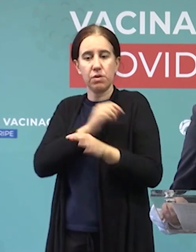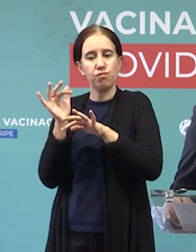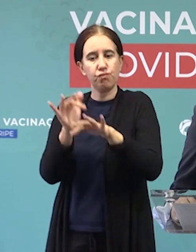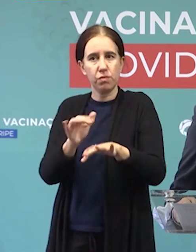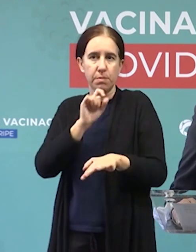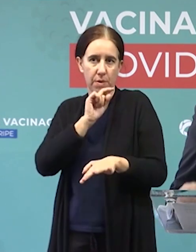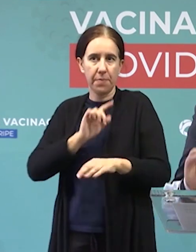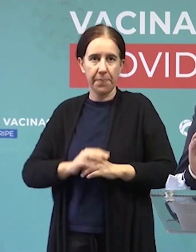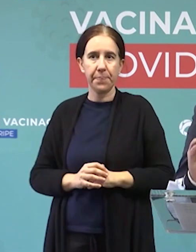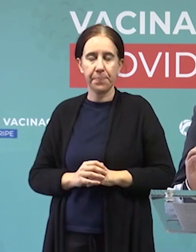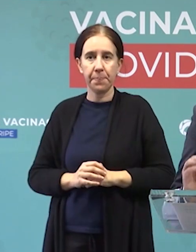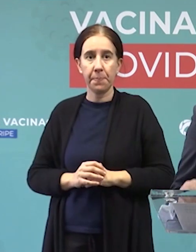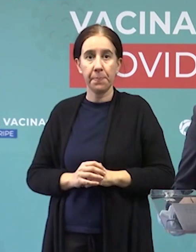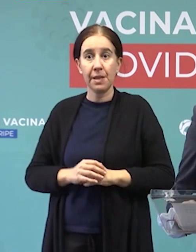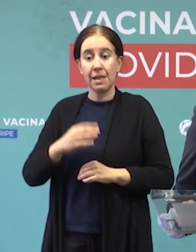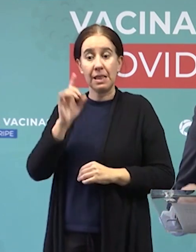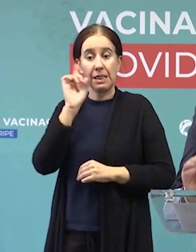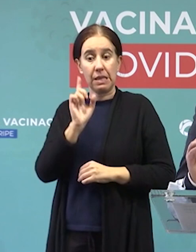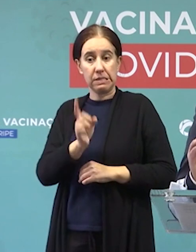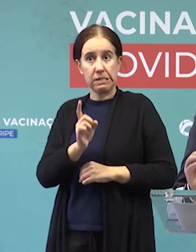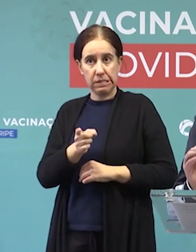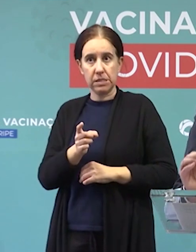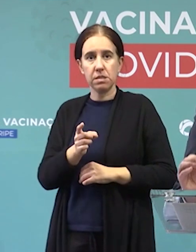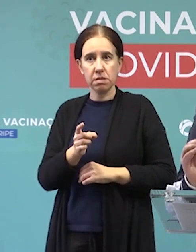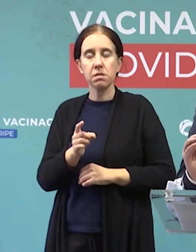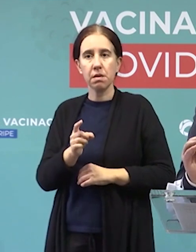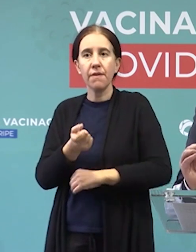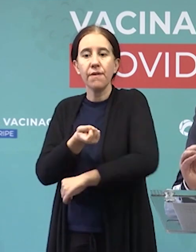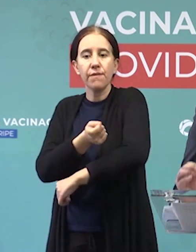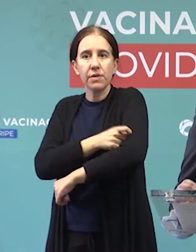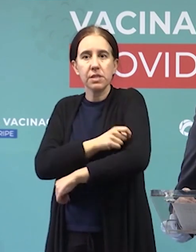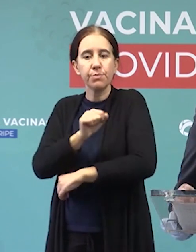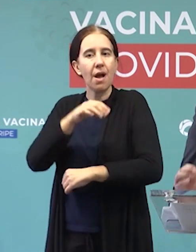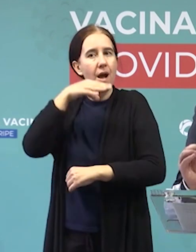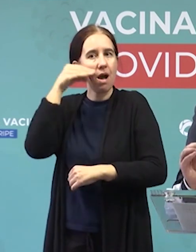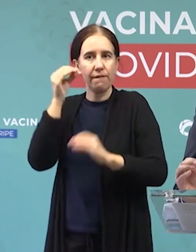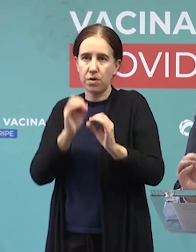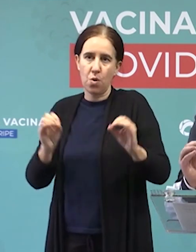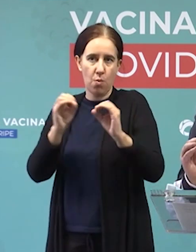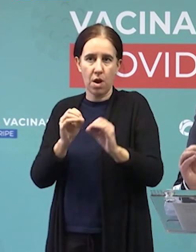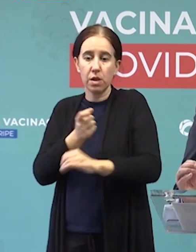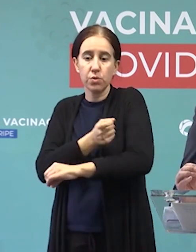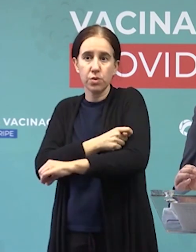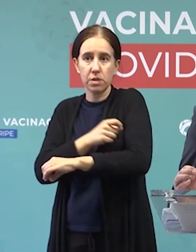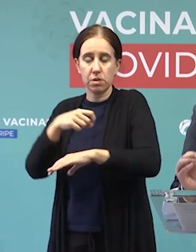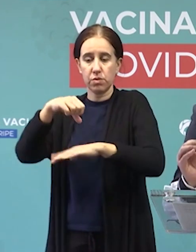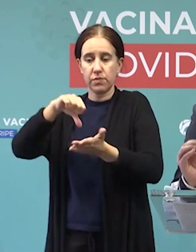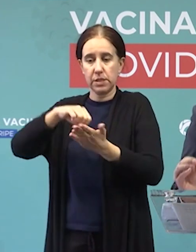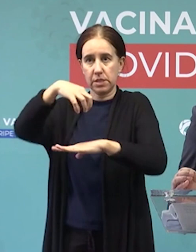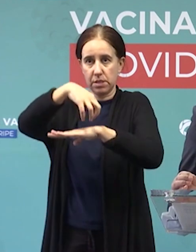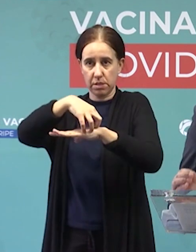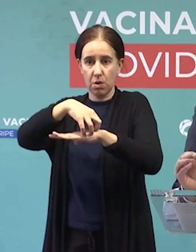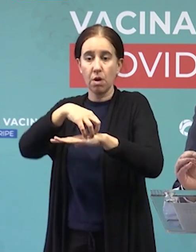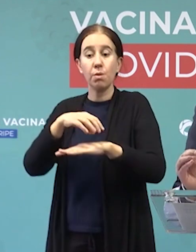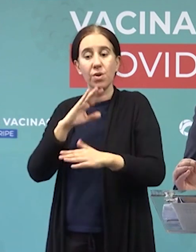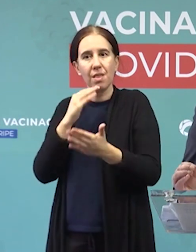vacinação. Nestes dias, não haverá vacinação de adultos nos centros de vacinação, de